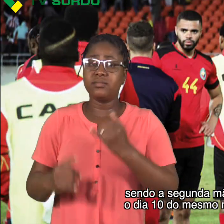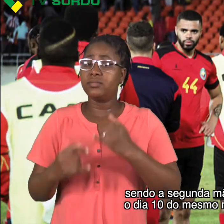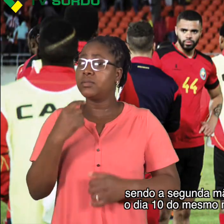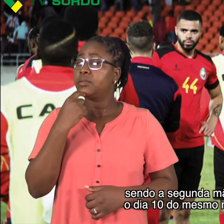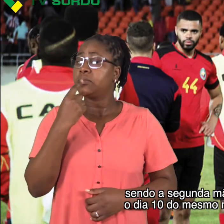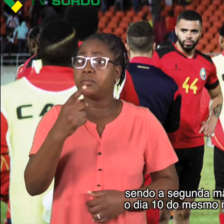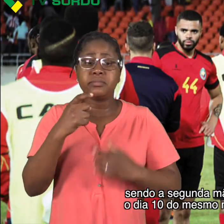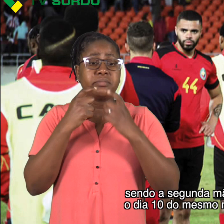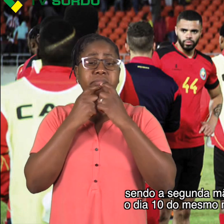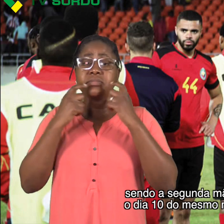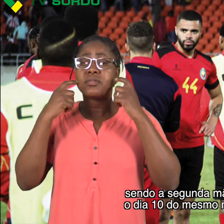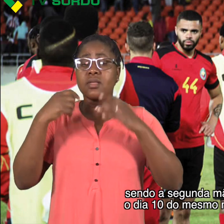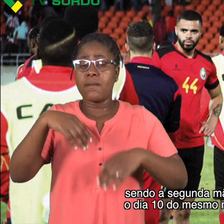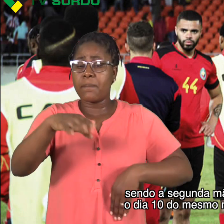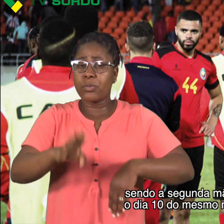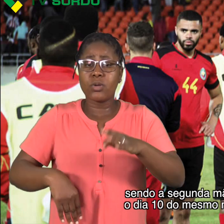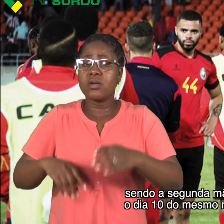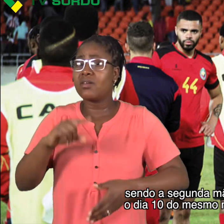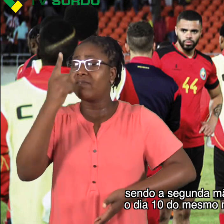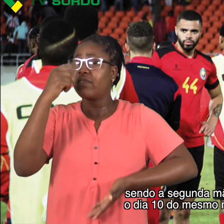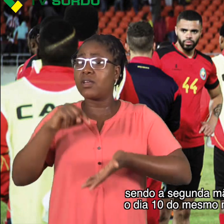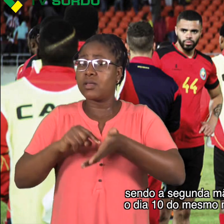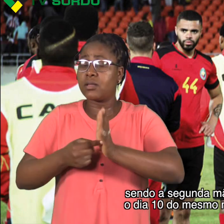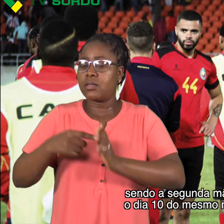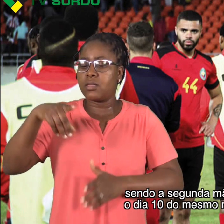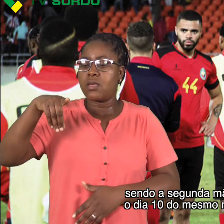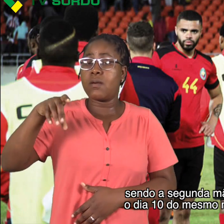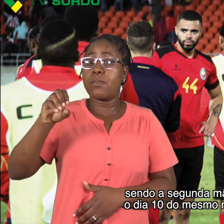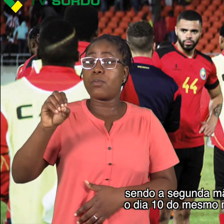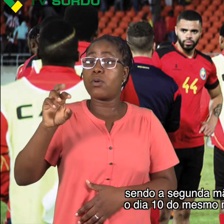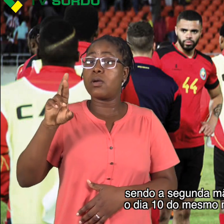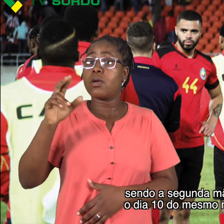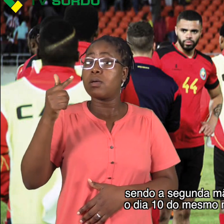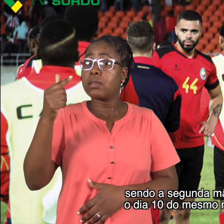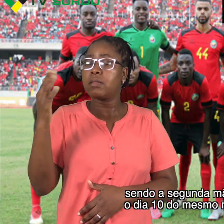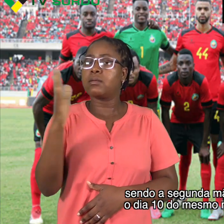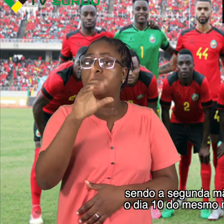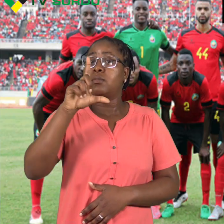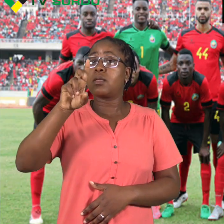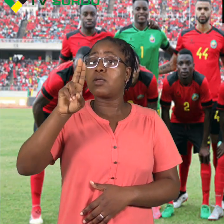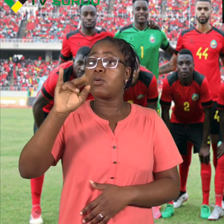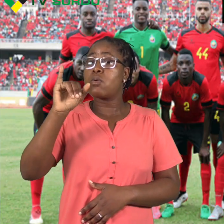setembro, sendo a segunda mão marcada para dia 10 do mesmo mês em Maputo.